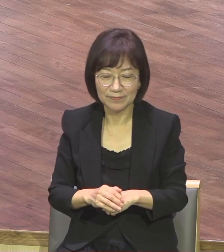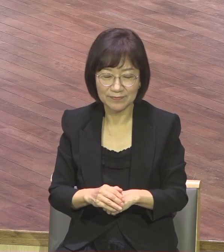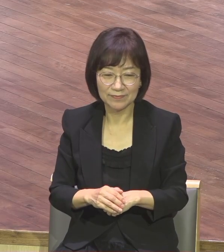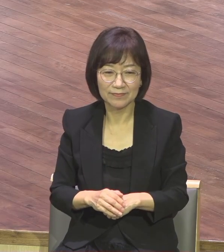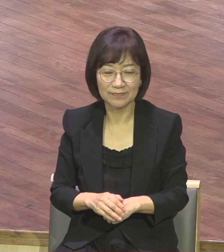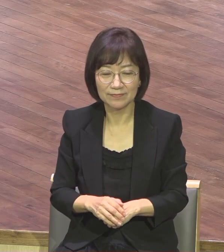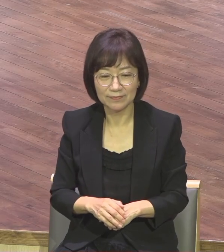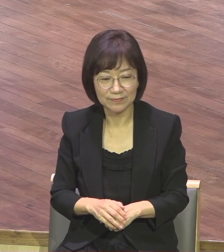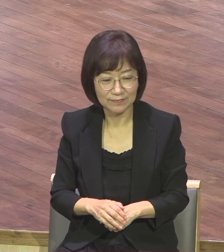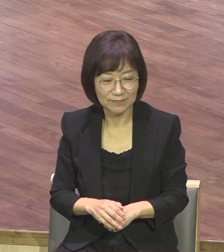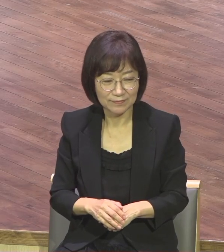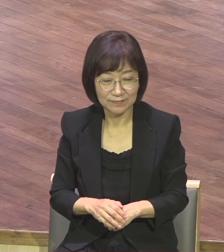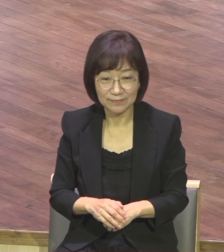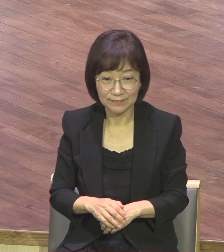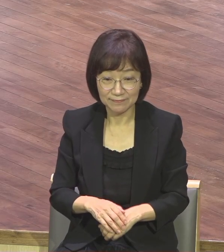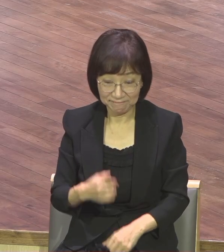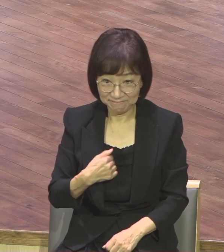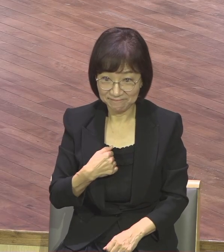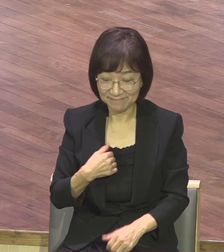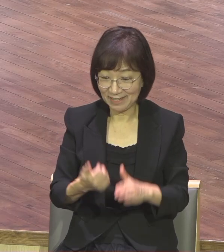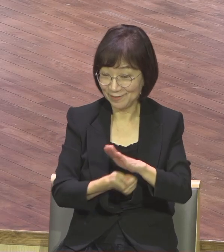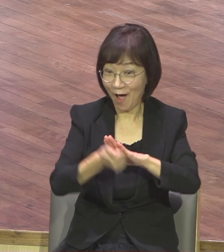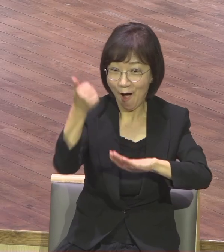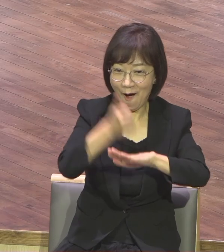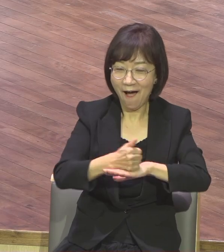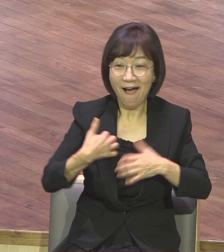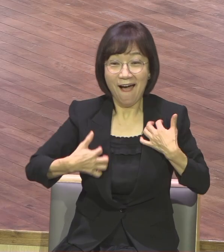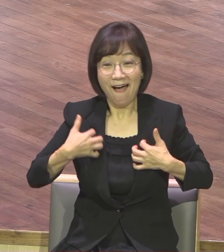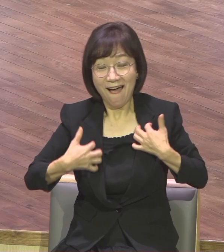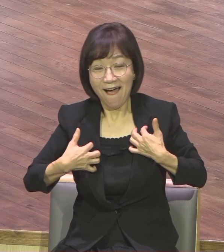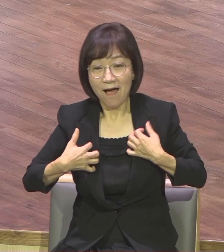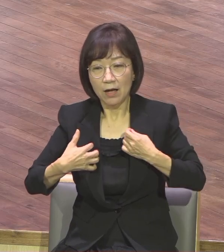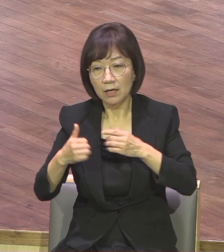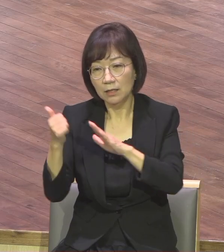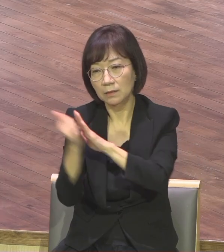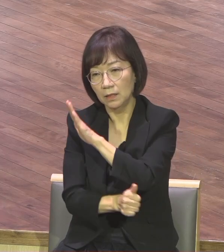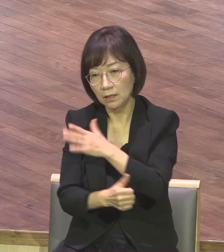다시 말하면 성공하거나 실패하거나